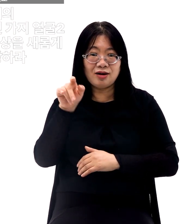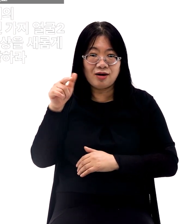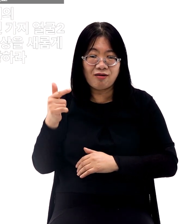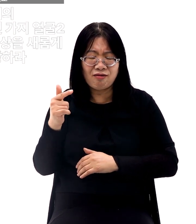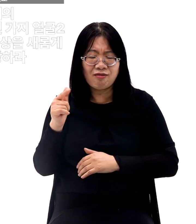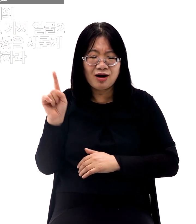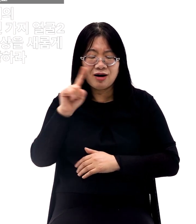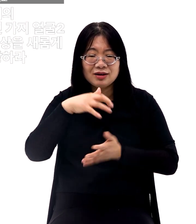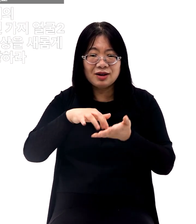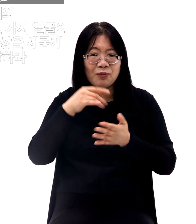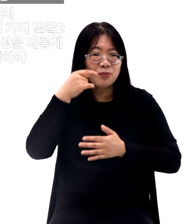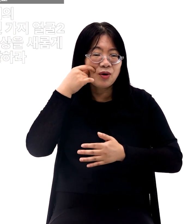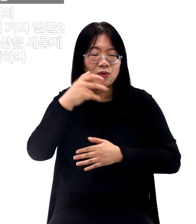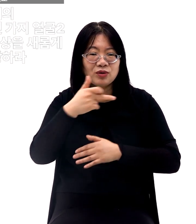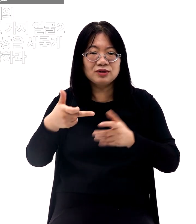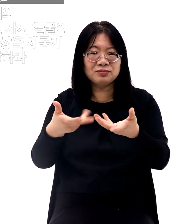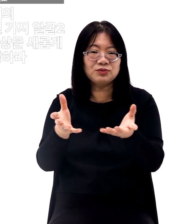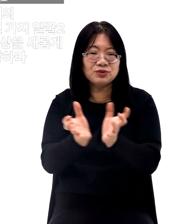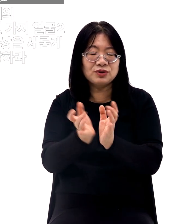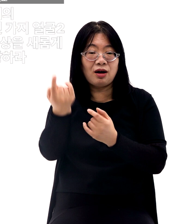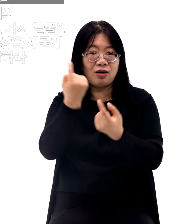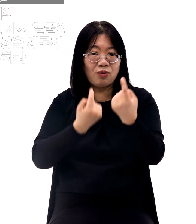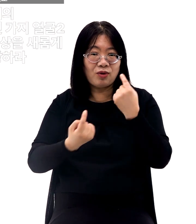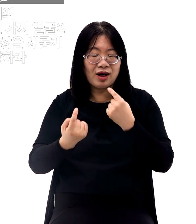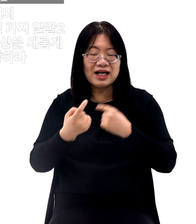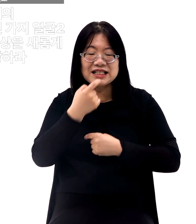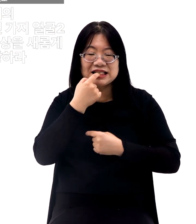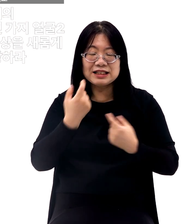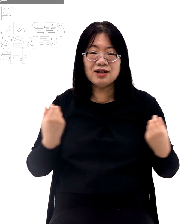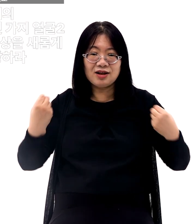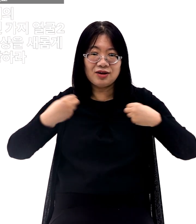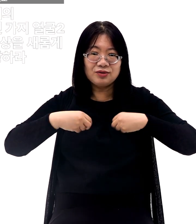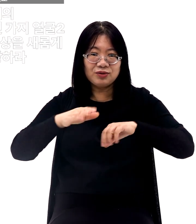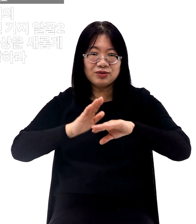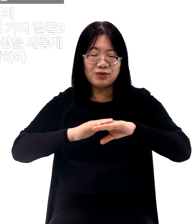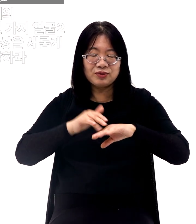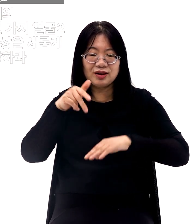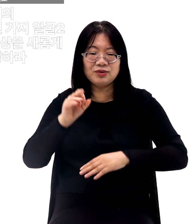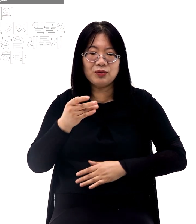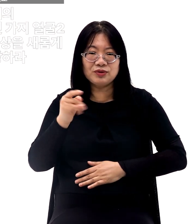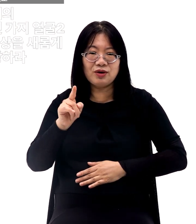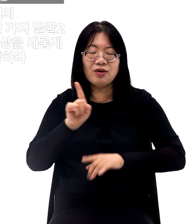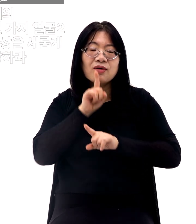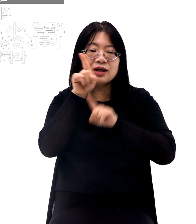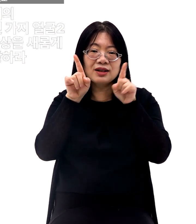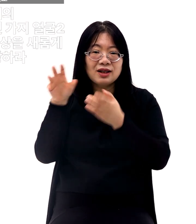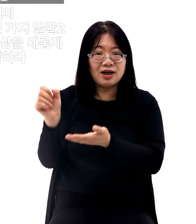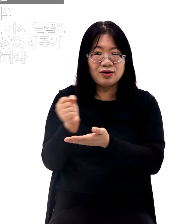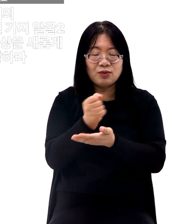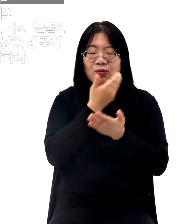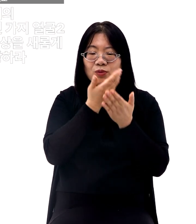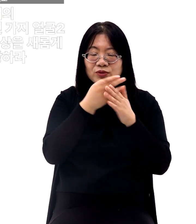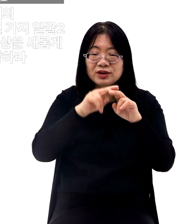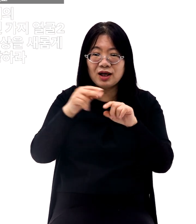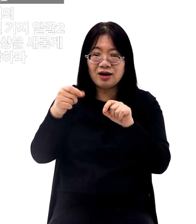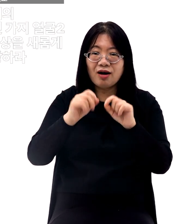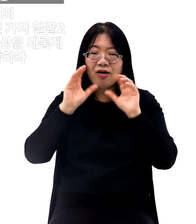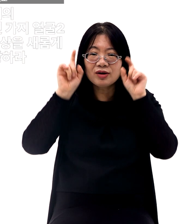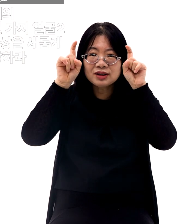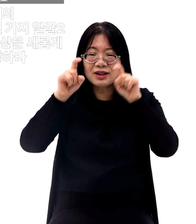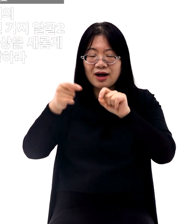셀 수 없는 큰 무리가 나와 흰옷을 입고 손에 종려가지를 들고 보좌 앞과 어린 양